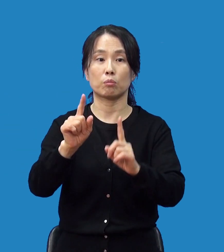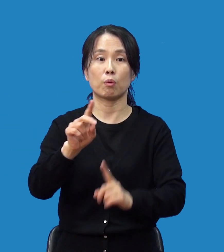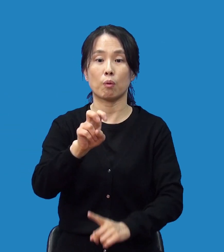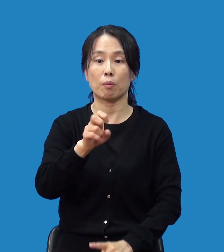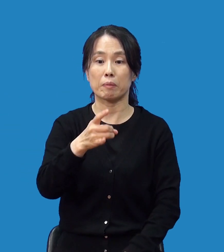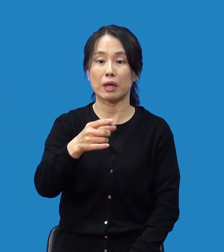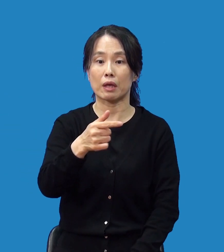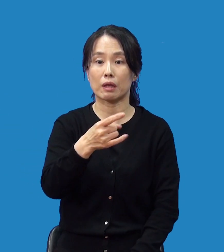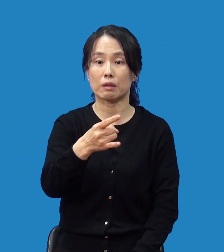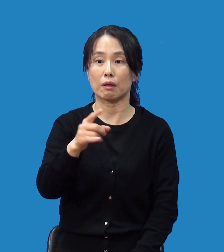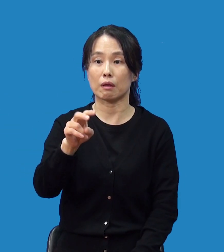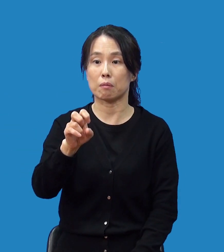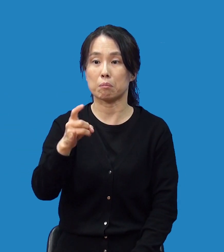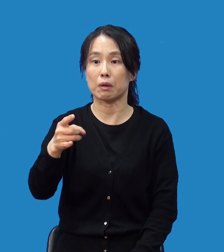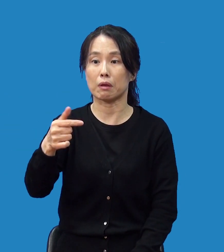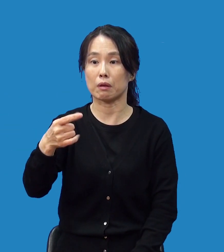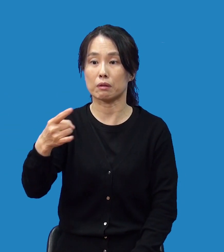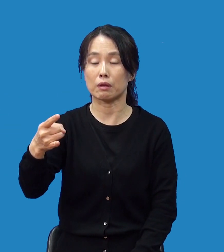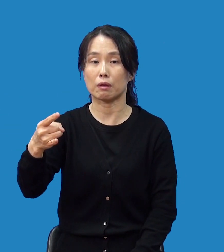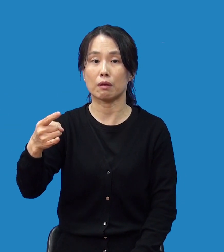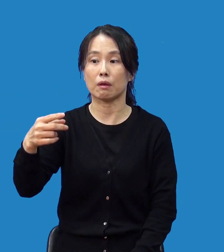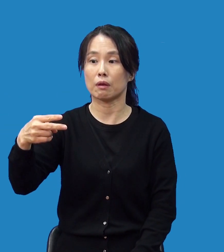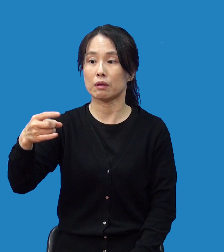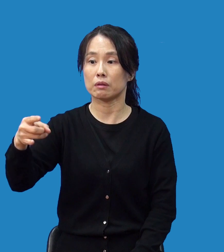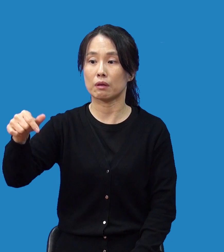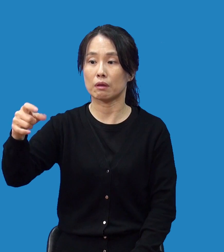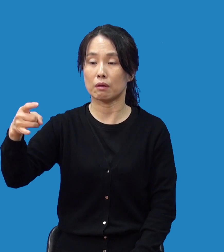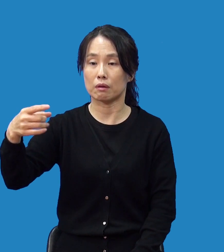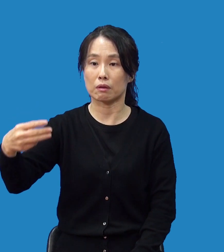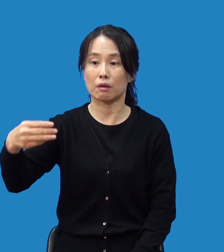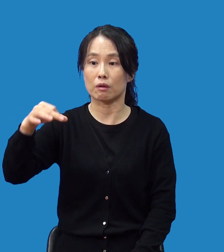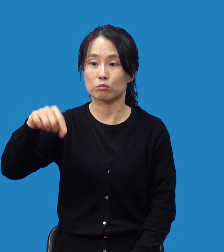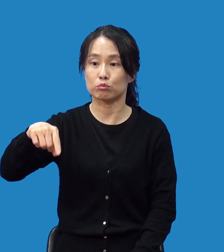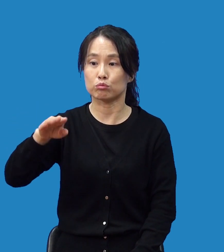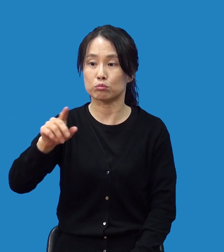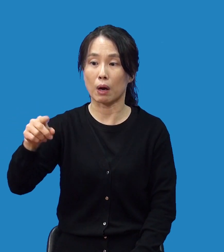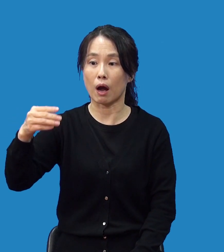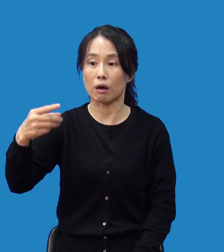바르신이라는 글이 쓰여졌습니다. 벨사살 왕이